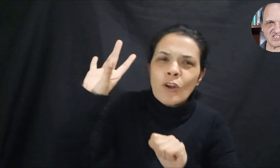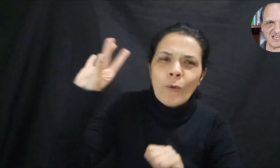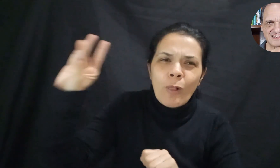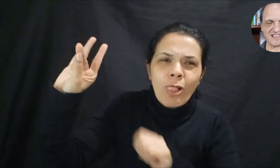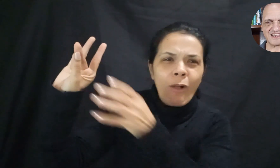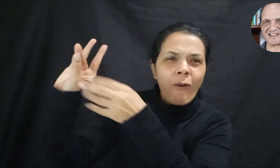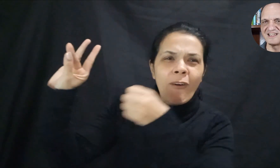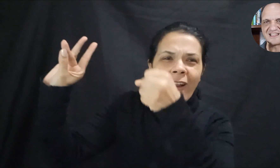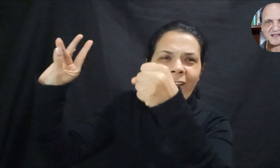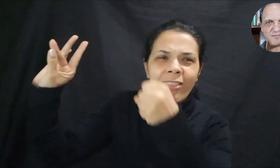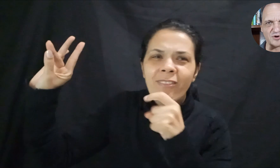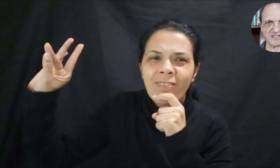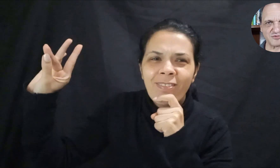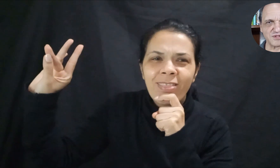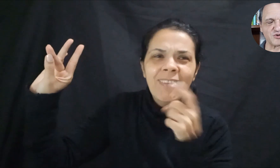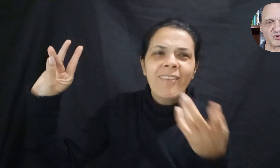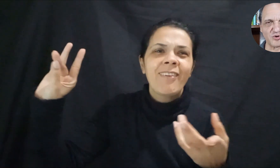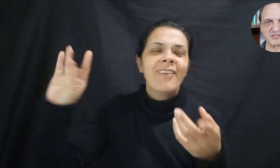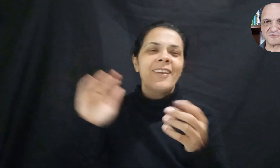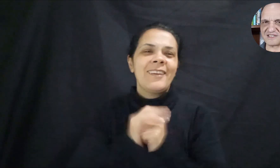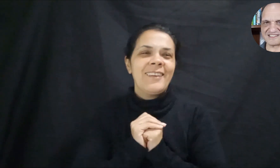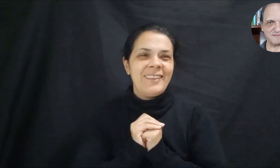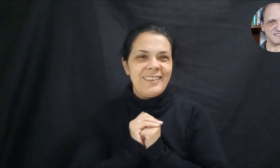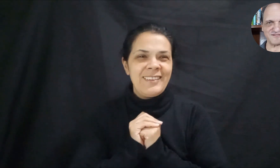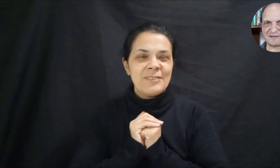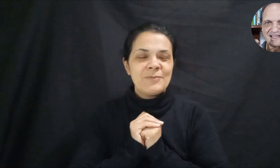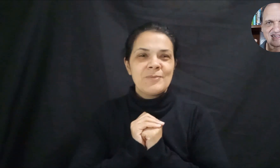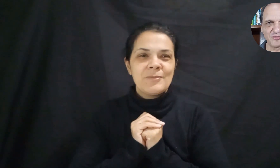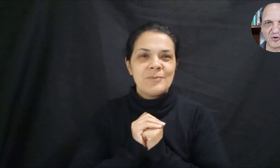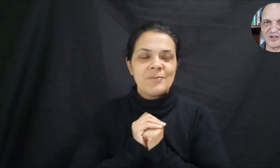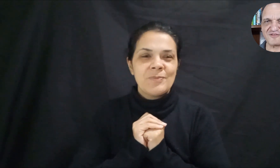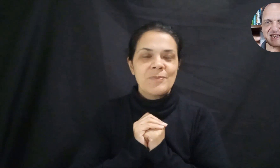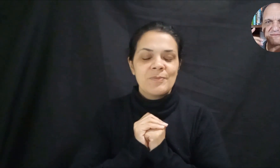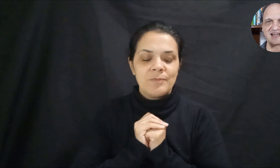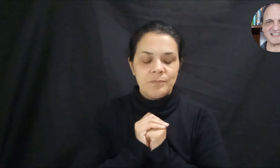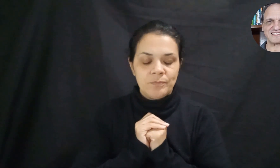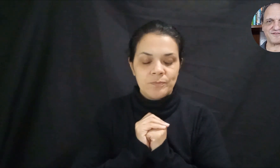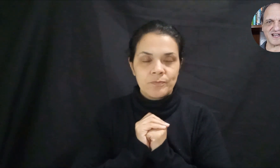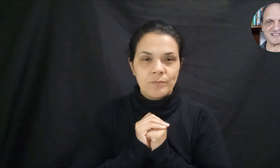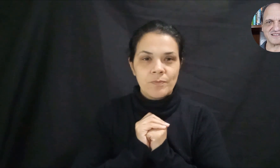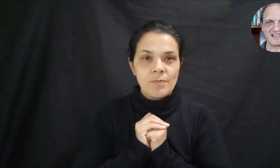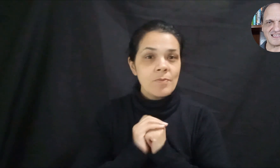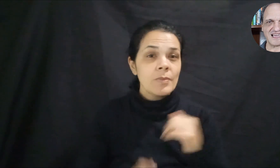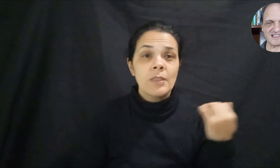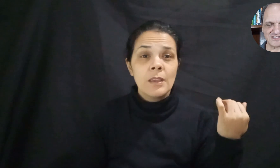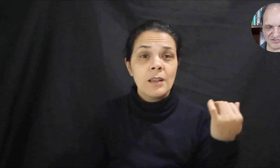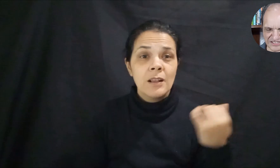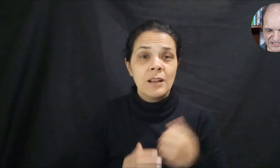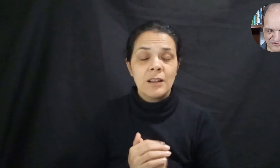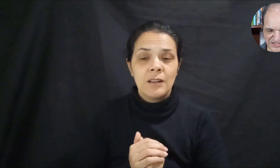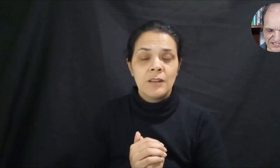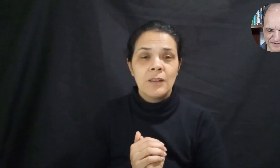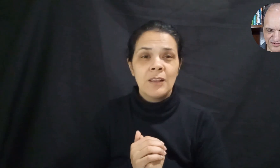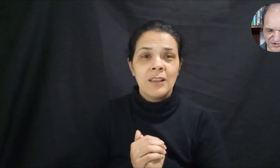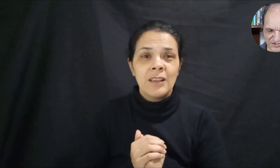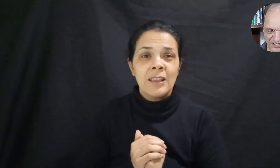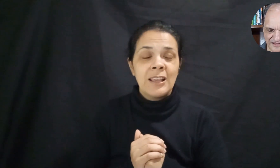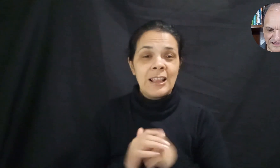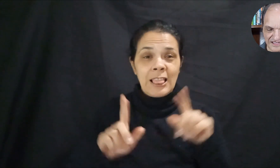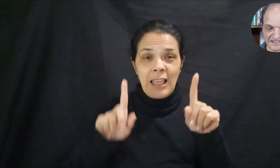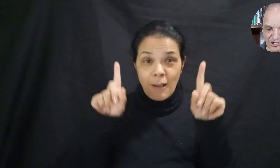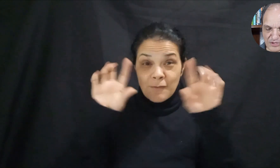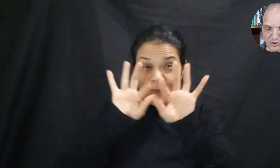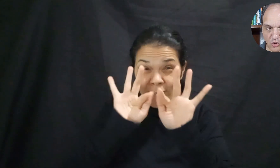porta da geladeira, na porta do micro-ondas, porque é sempre assim, vai bater o olho e vai lembrar dessa frase. E ela diz assim, o seguinte para nós,